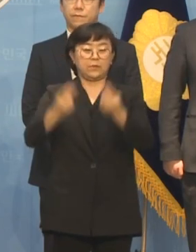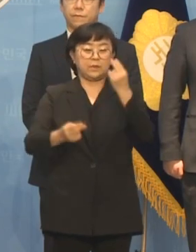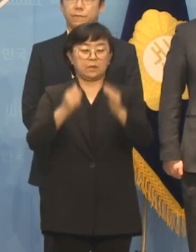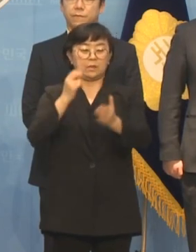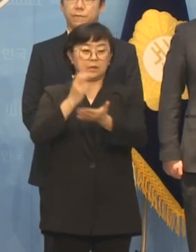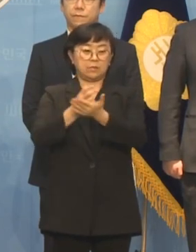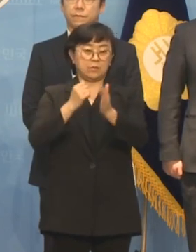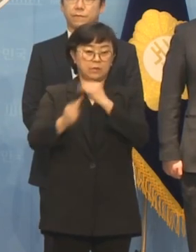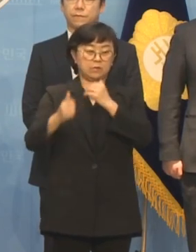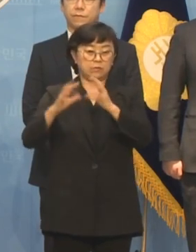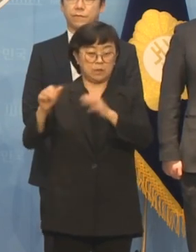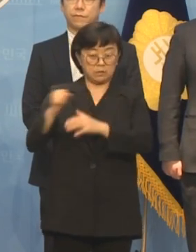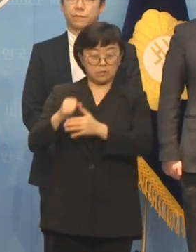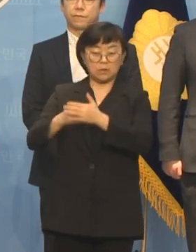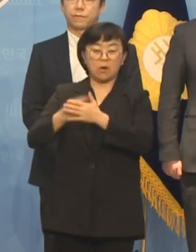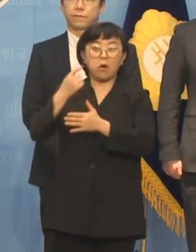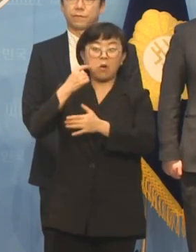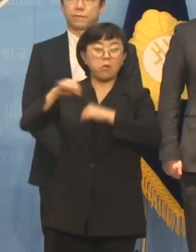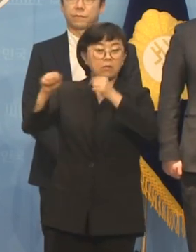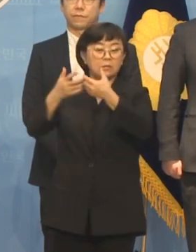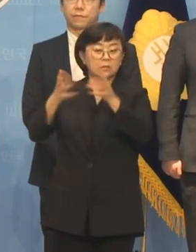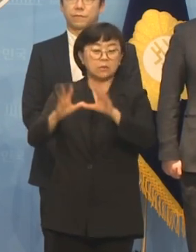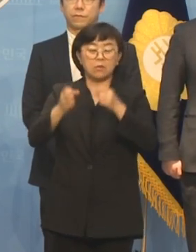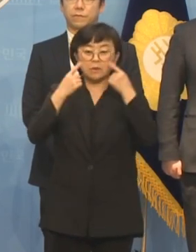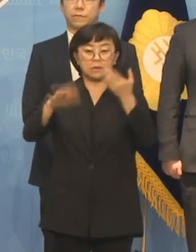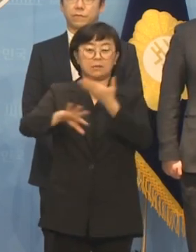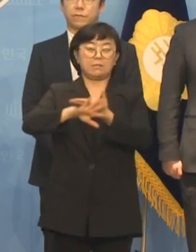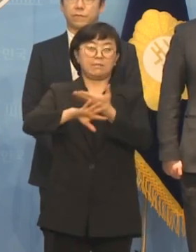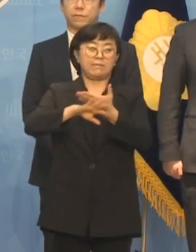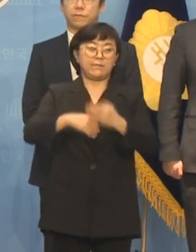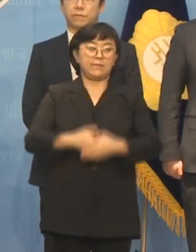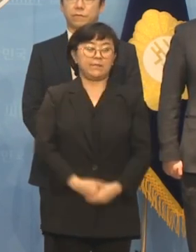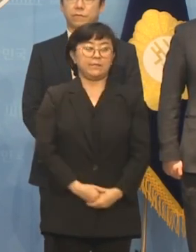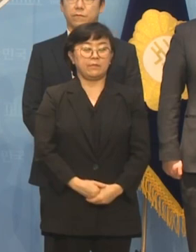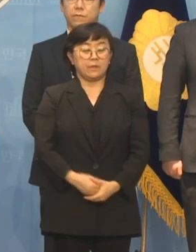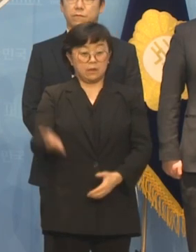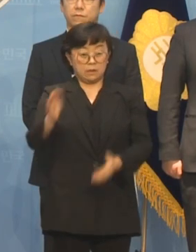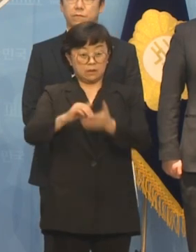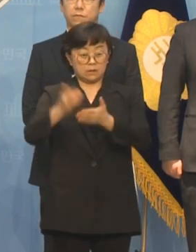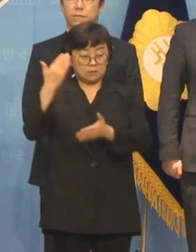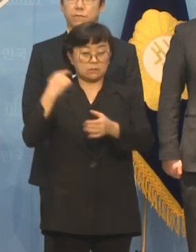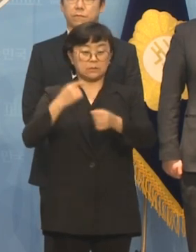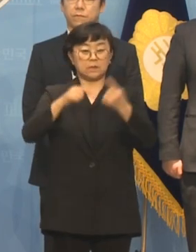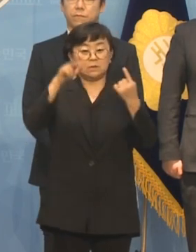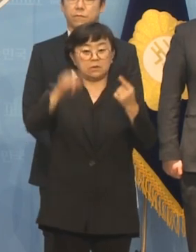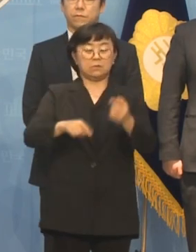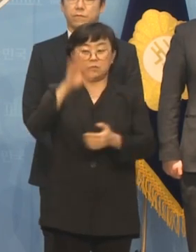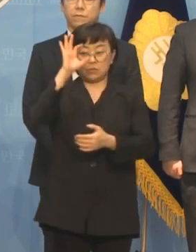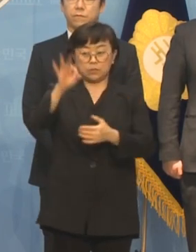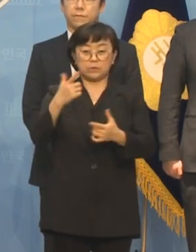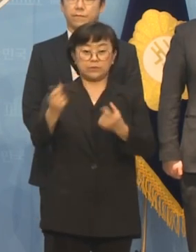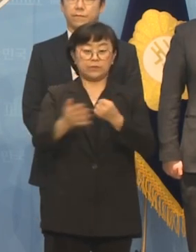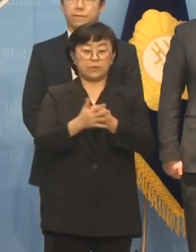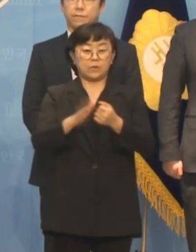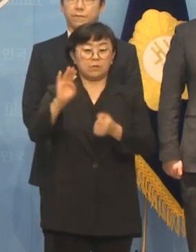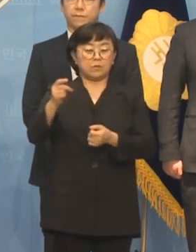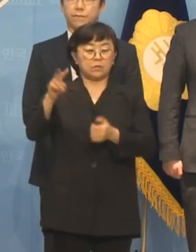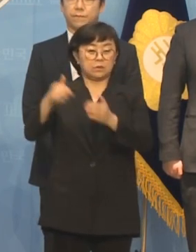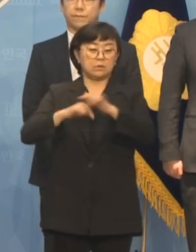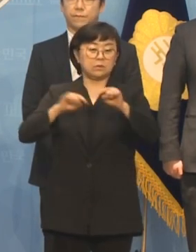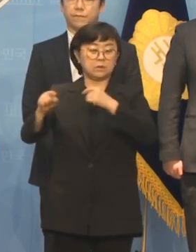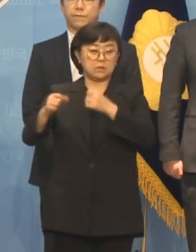목표인 국민의힘의 위성정당과 명확하게 다릅니다. 그럼에도 지난 일주일간 보았듯 보수 정치